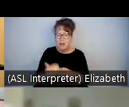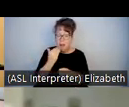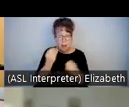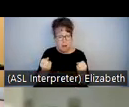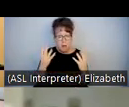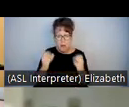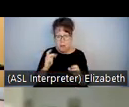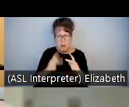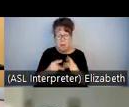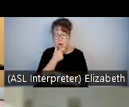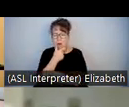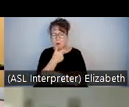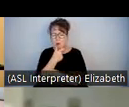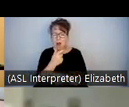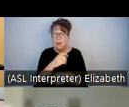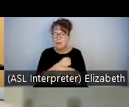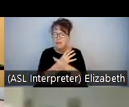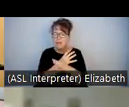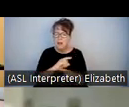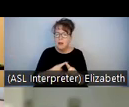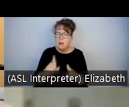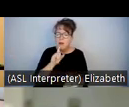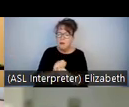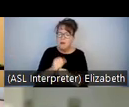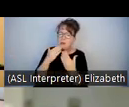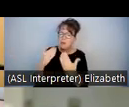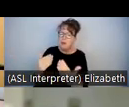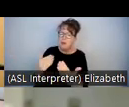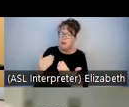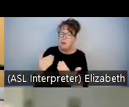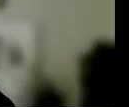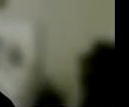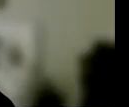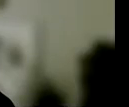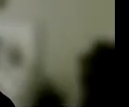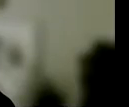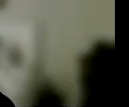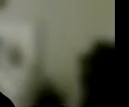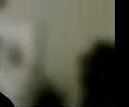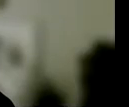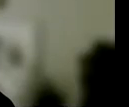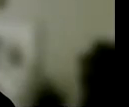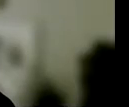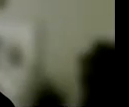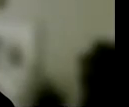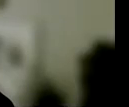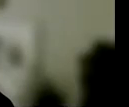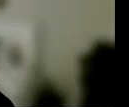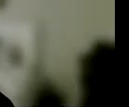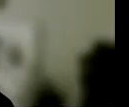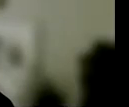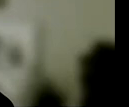eh sé que hay muchas personas que están en línea eh pero estoy muy agradecida que haya podido